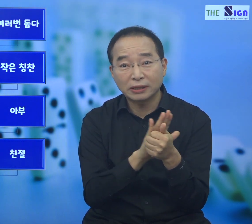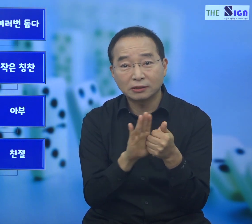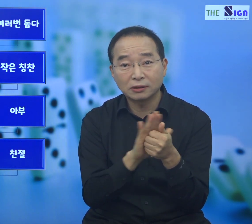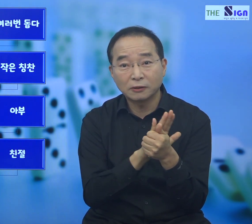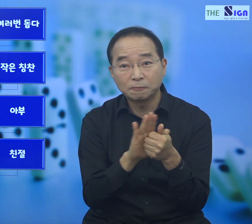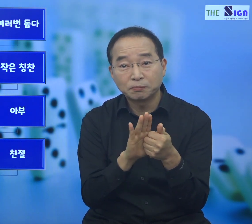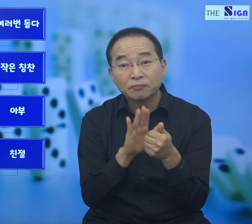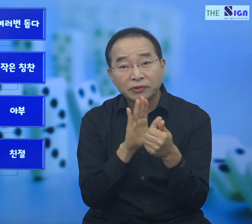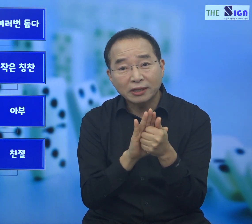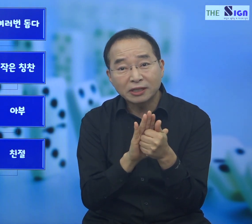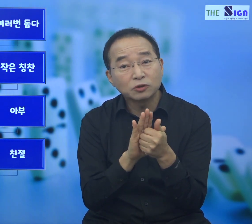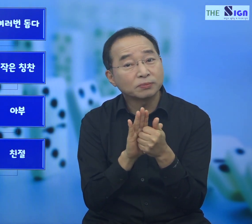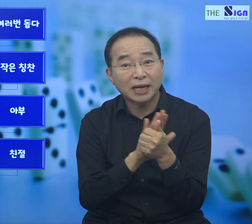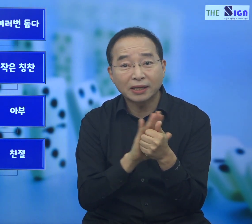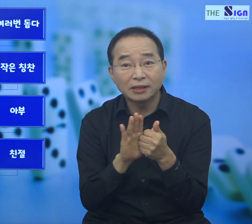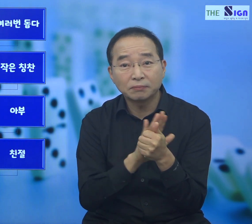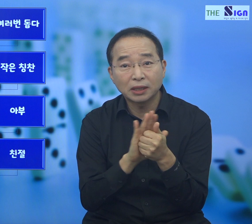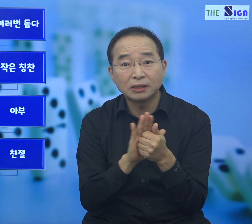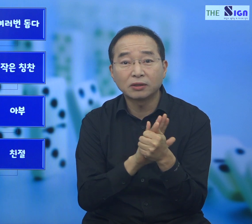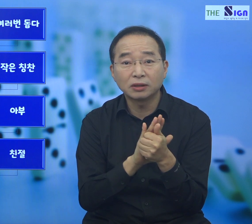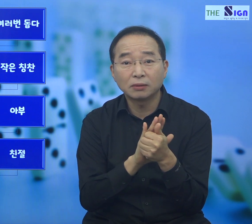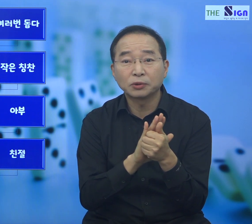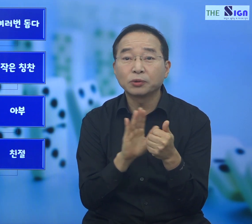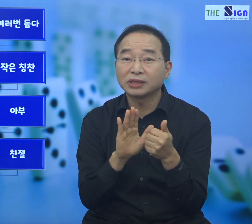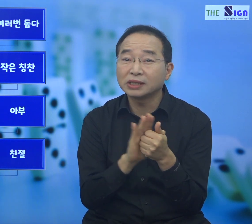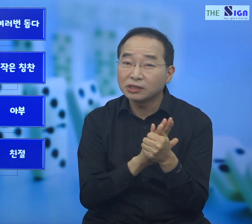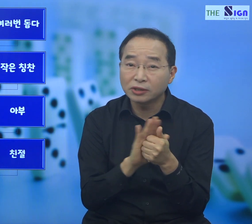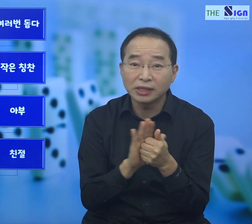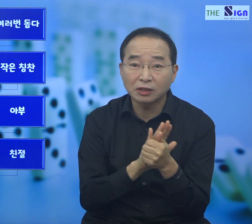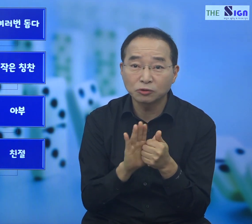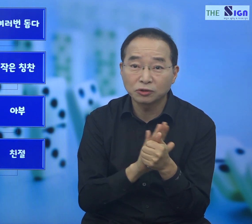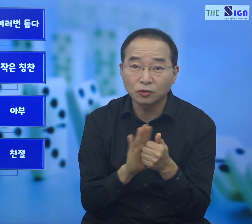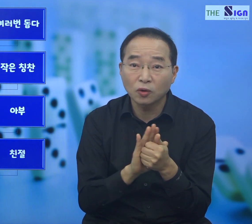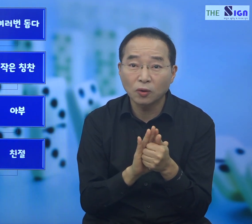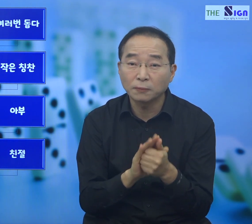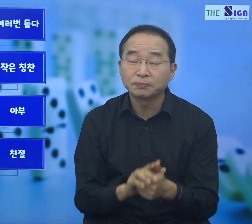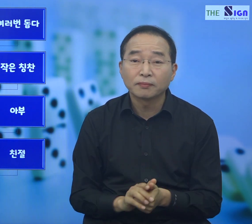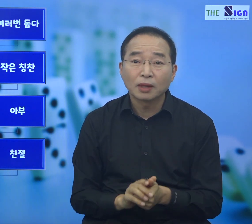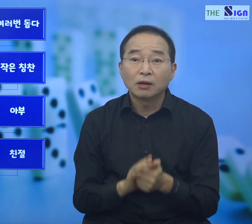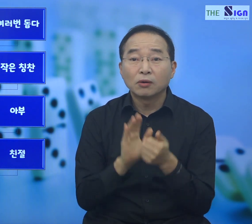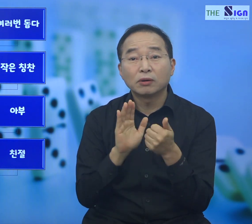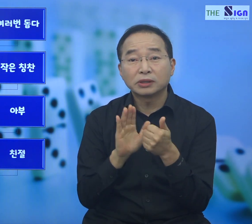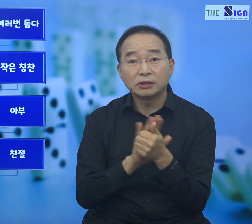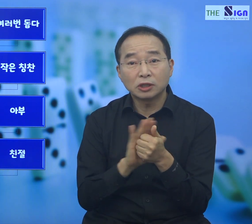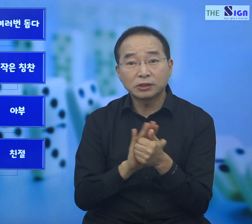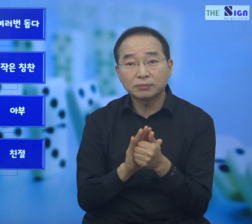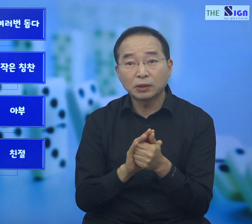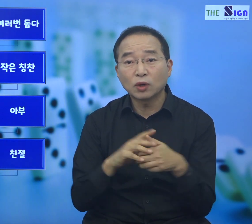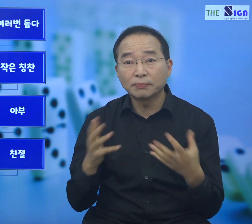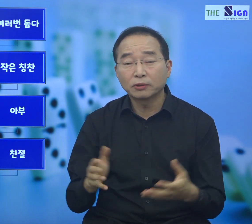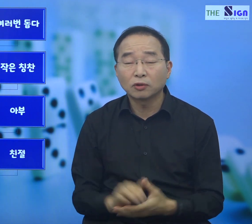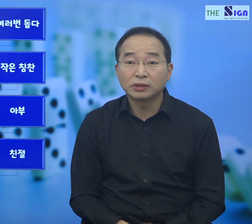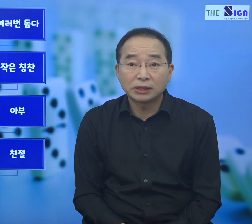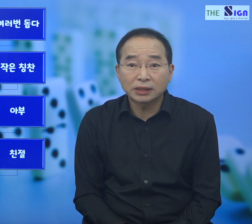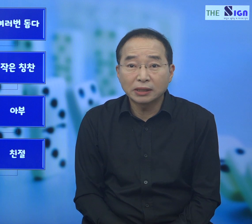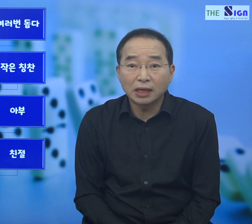있어요. 될 때는 좀 작게 됩니다. 이거를 보통 친절이라고도 쓰고, 친절 쓰지만 또 한편으로 어떤 식당이나 이런 거